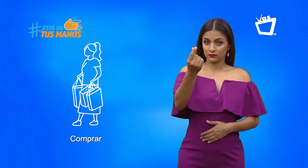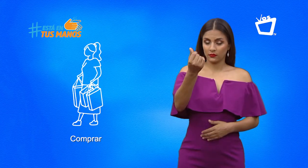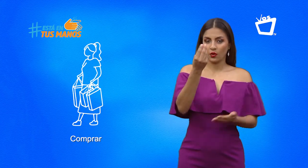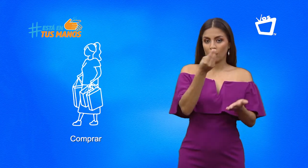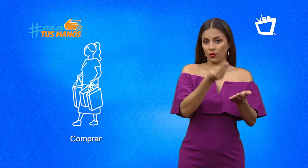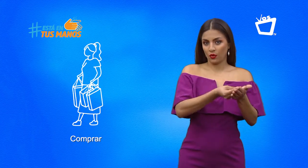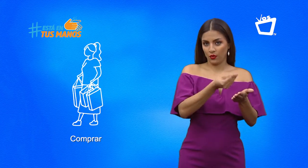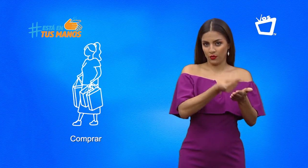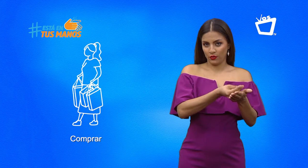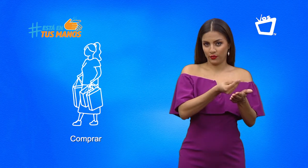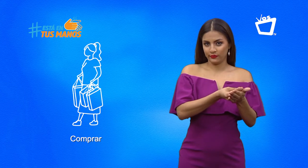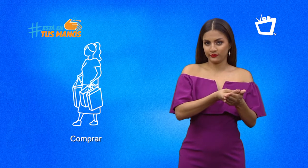comprar